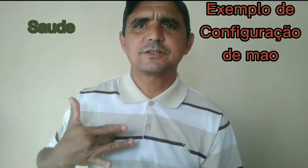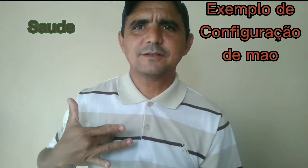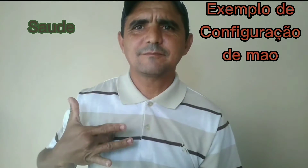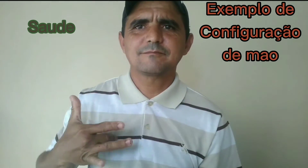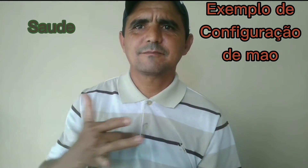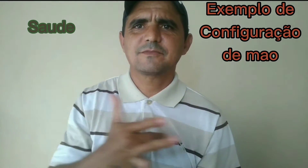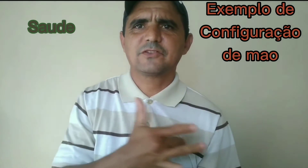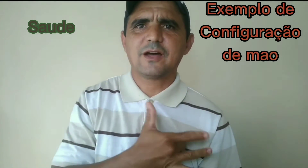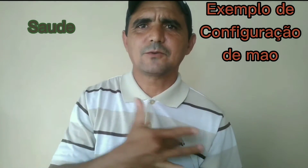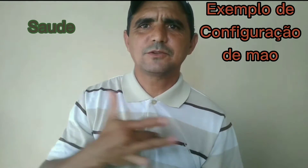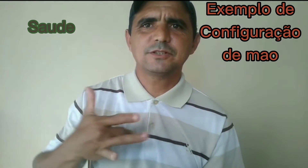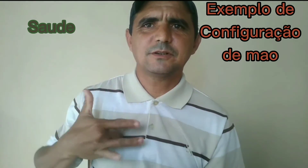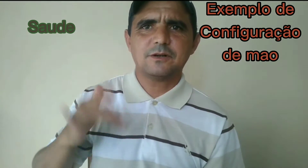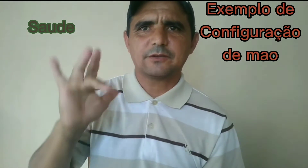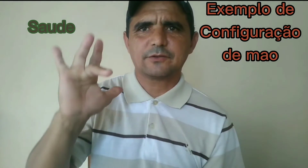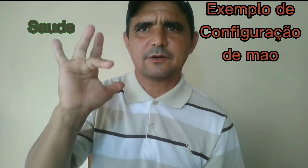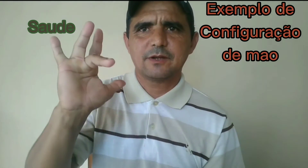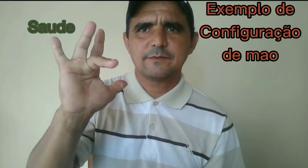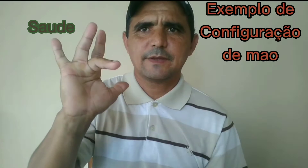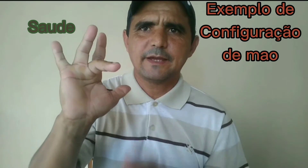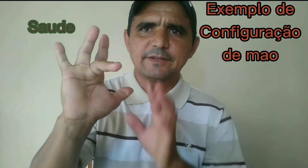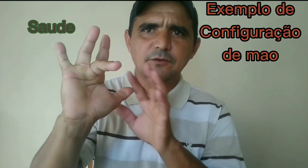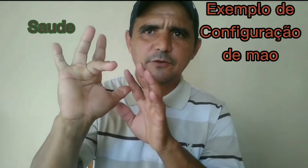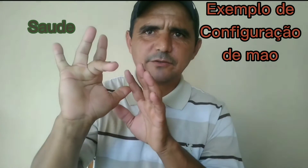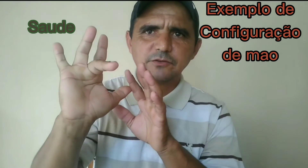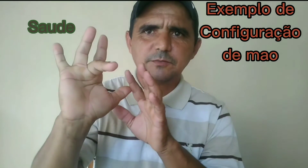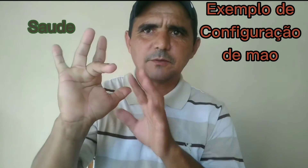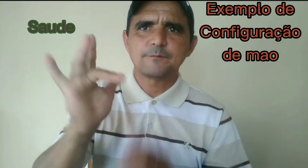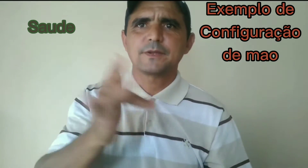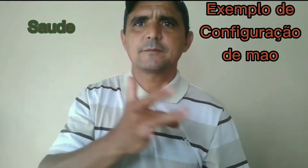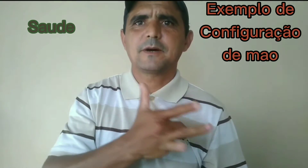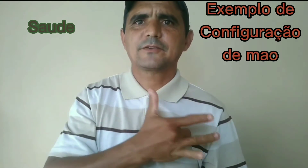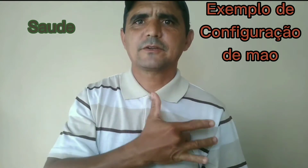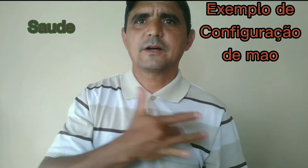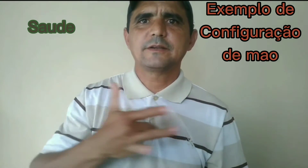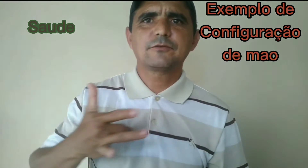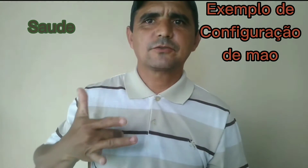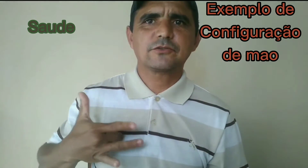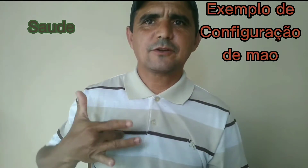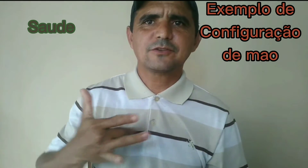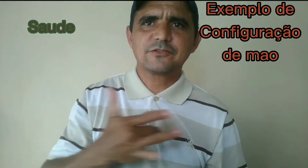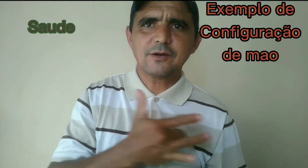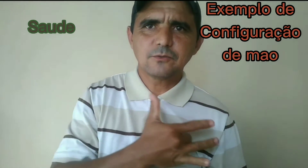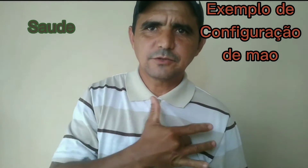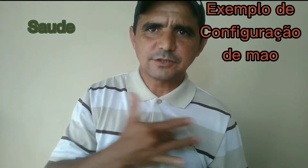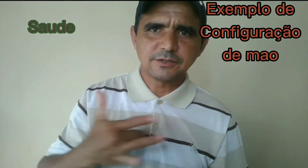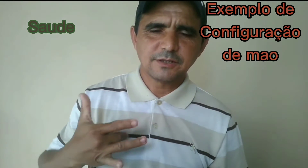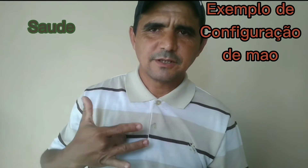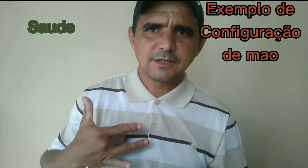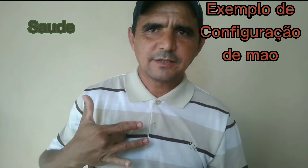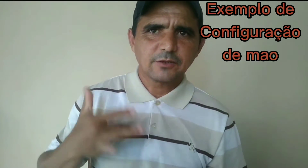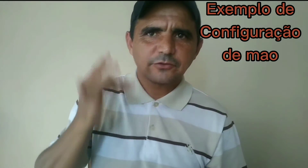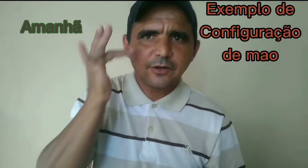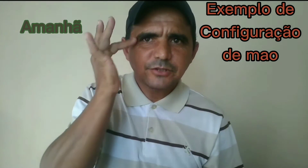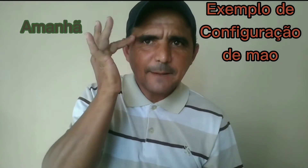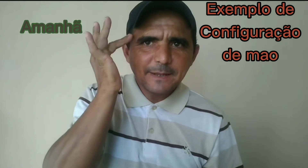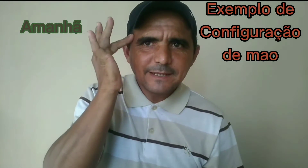né? Saúde, olha só. Essa é a configuração de mão. Mas aí eu fiz o sinal de saúde. Tem o sinal de